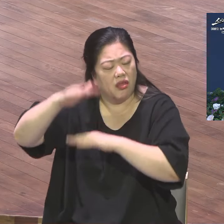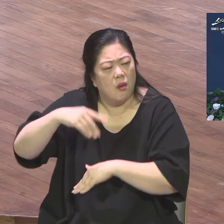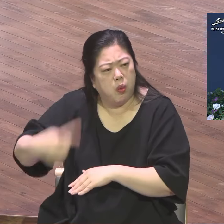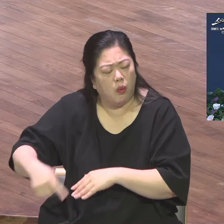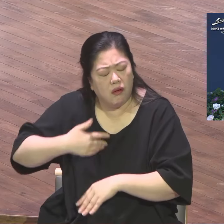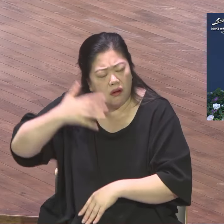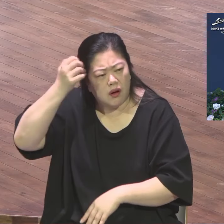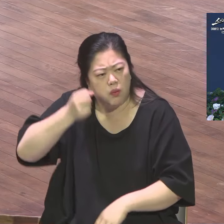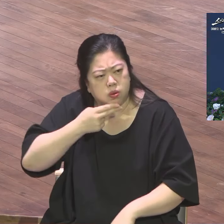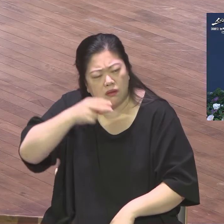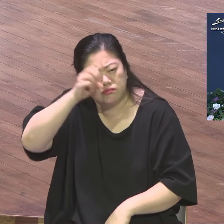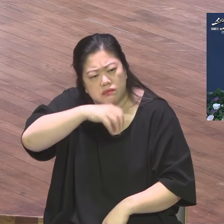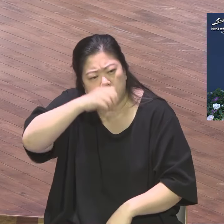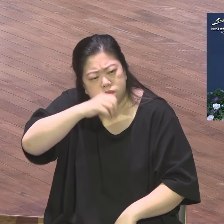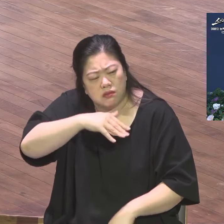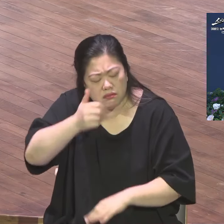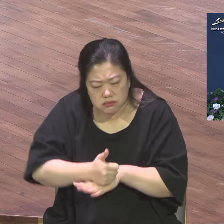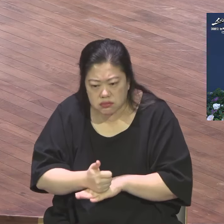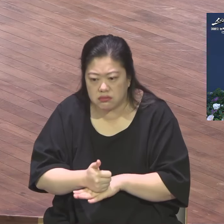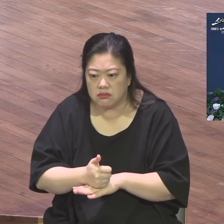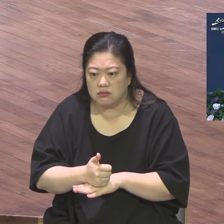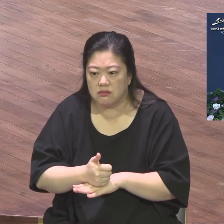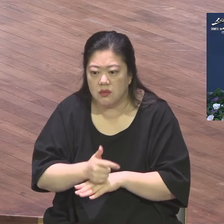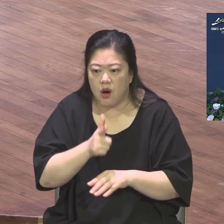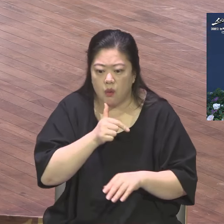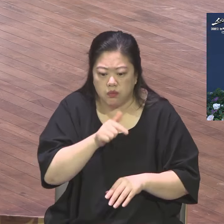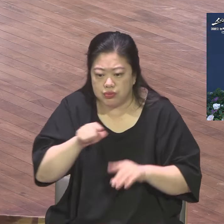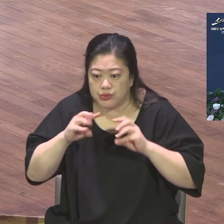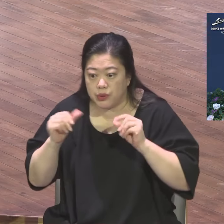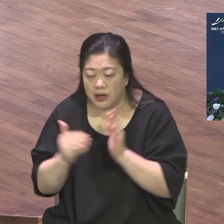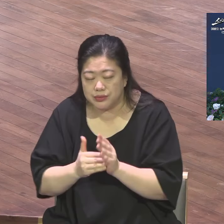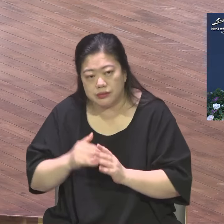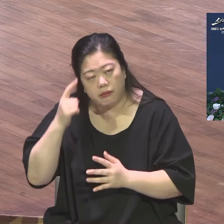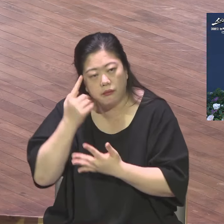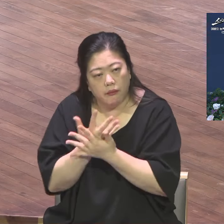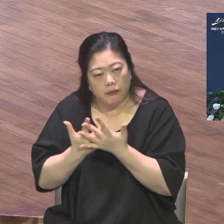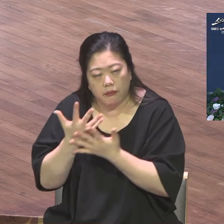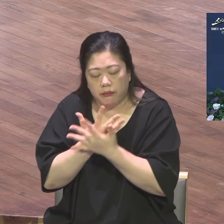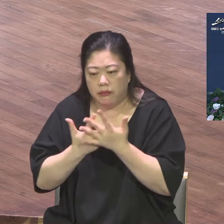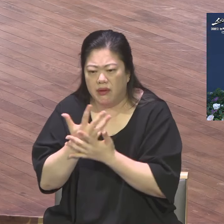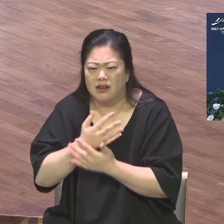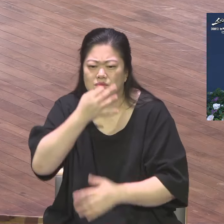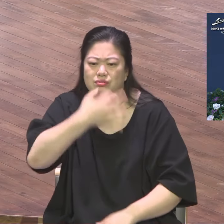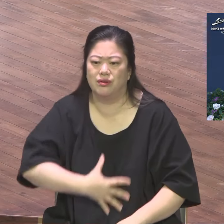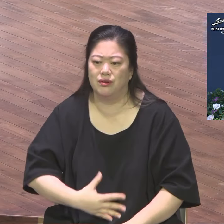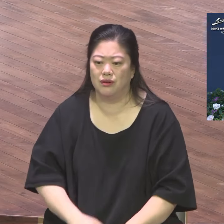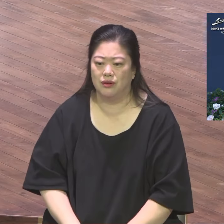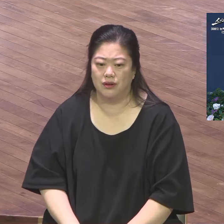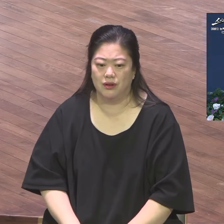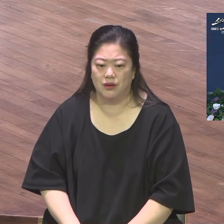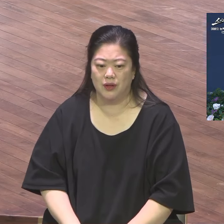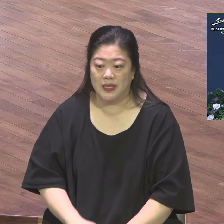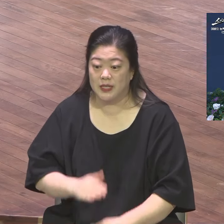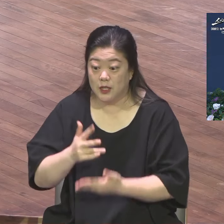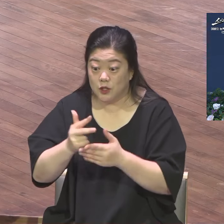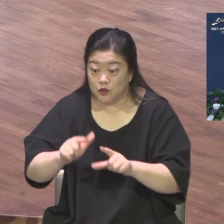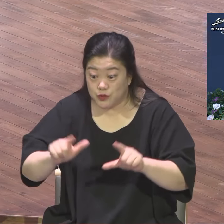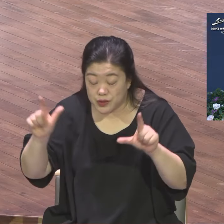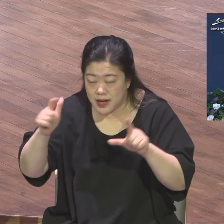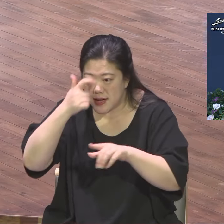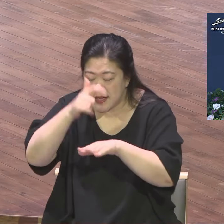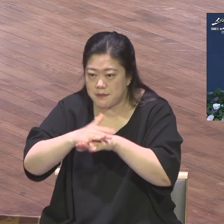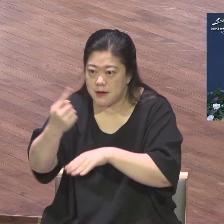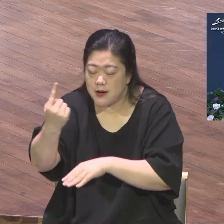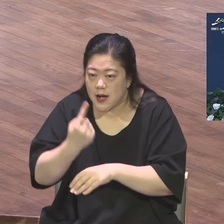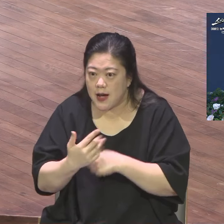성공하지 못했지 능력 못 받으니까. 예배가 능력 주는 곳 시간인데, 예배가 치유하고 회복시키는 시간인데, 하나님 능력을